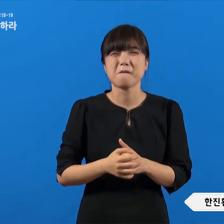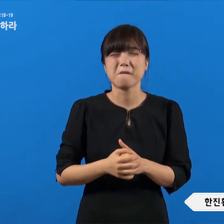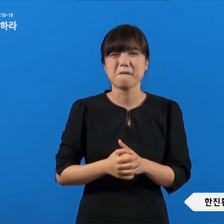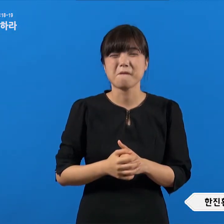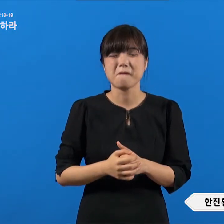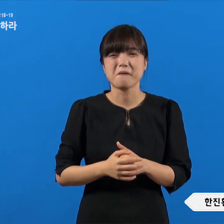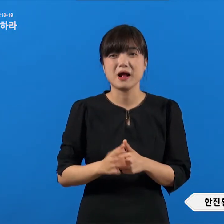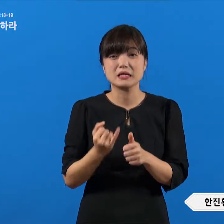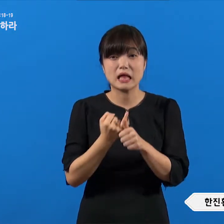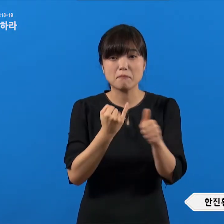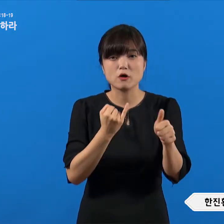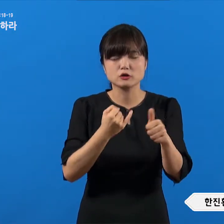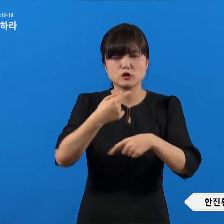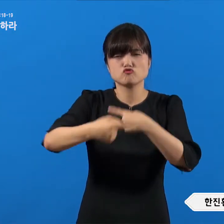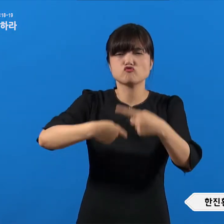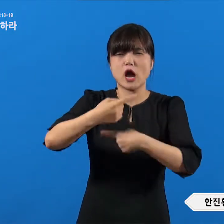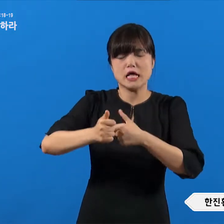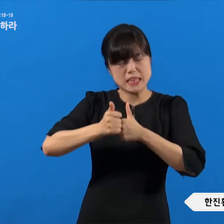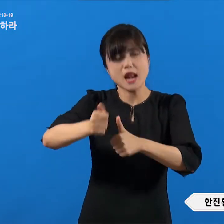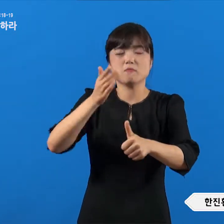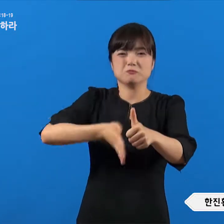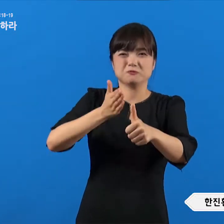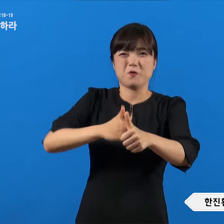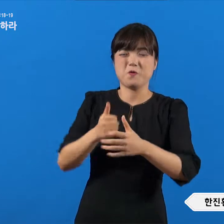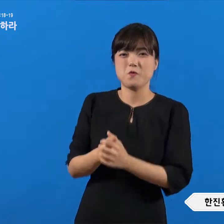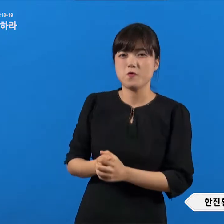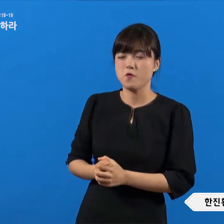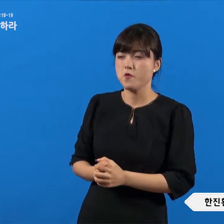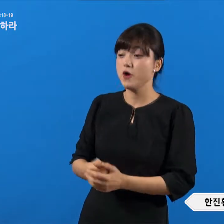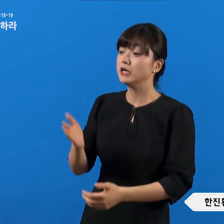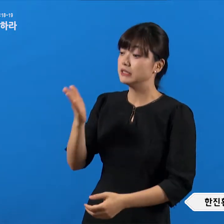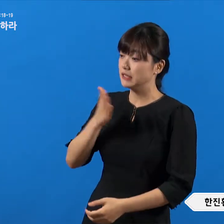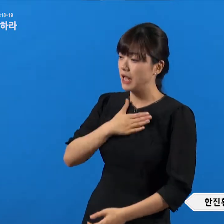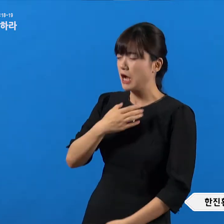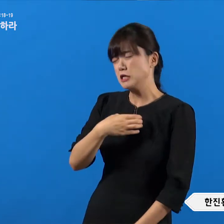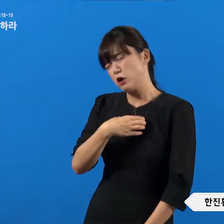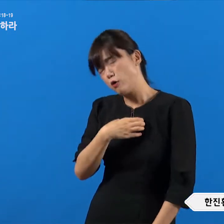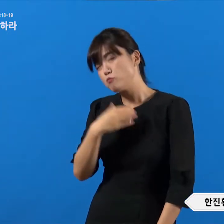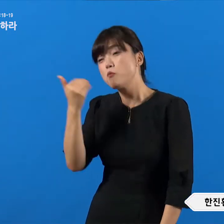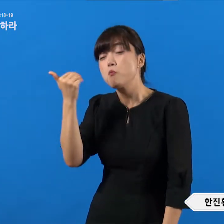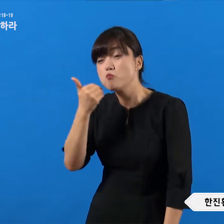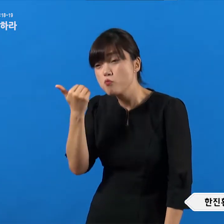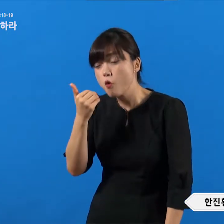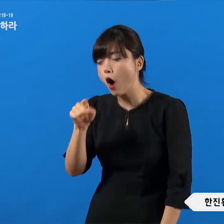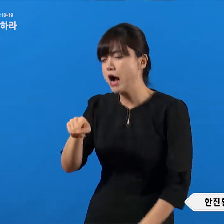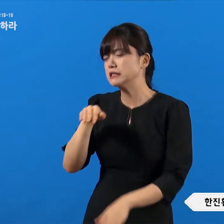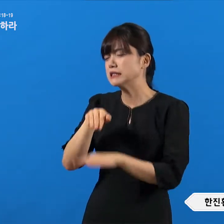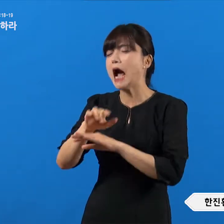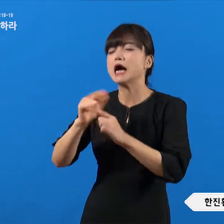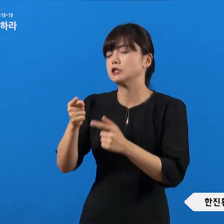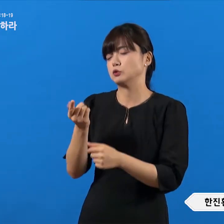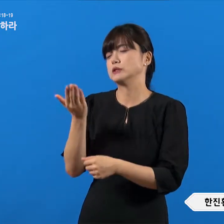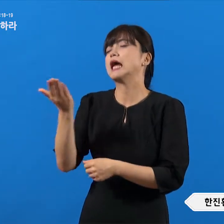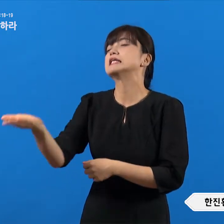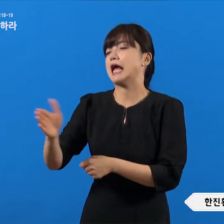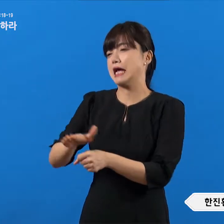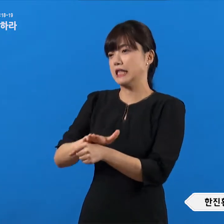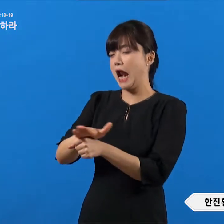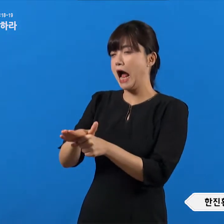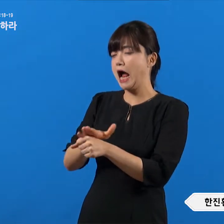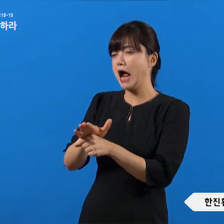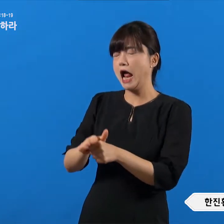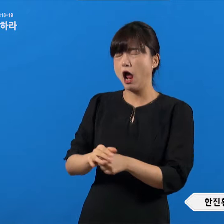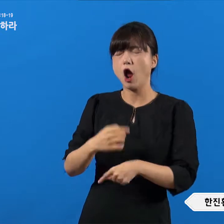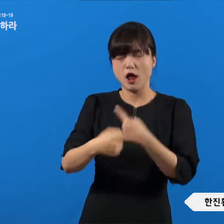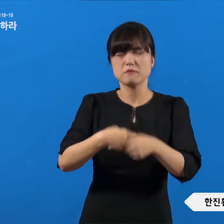자, 우리 남편들 한번 힘차게 따라해 보십시오. 내가 염려하는 건 차가 아니고 당신이야. 사랑해.